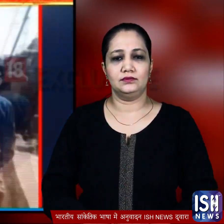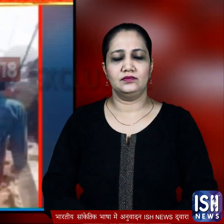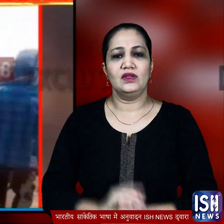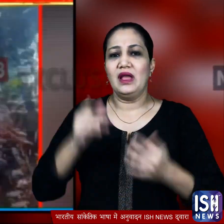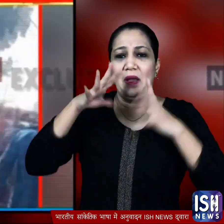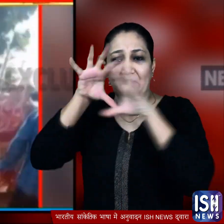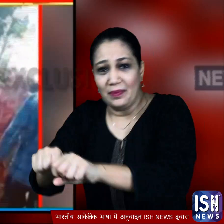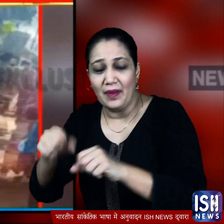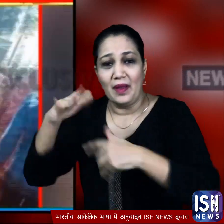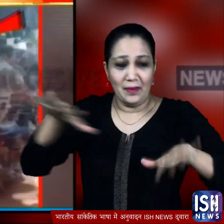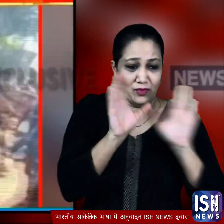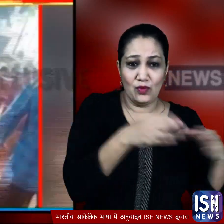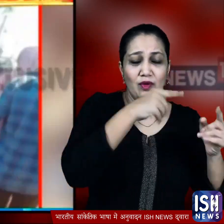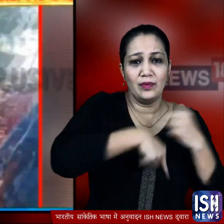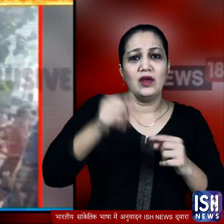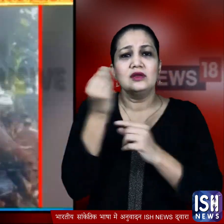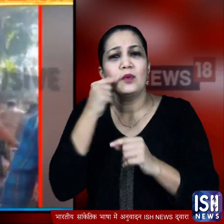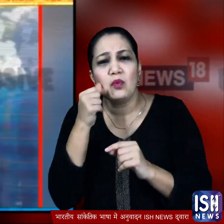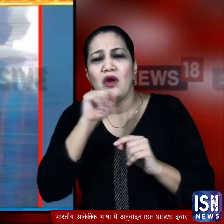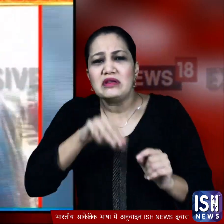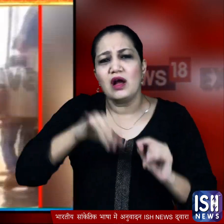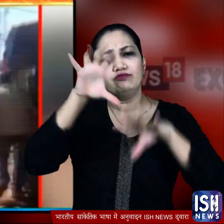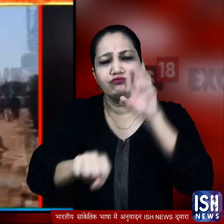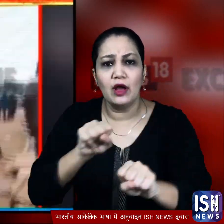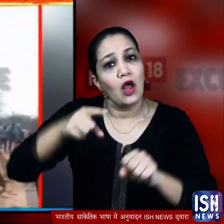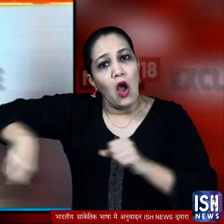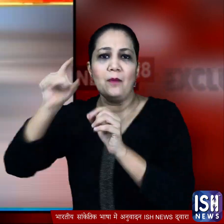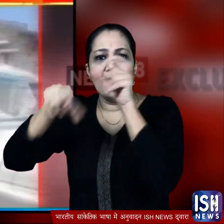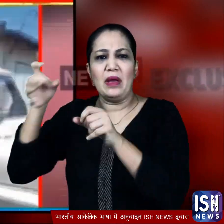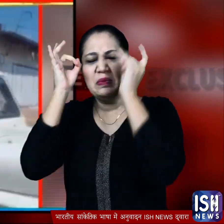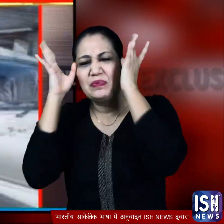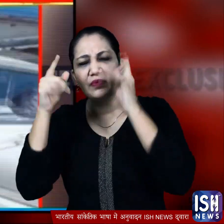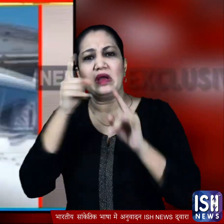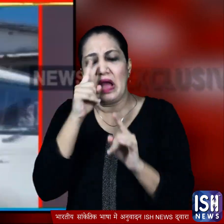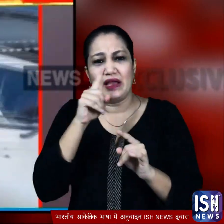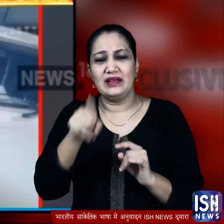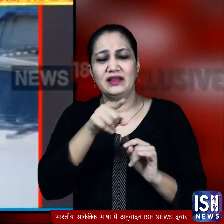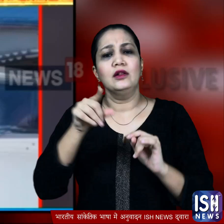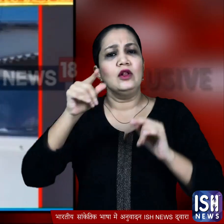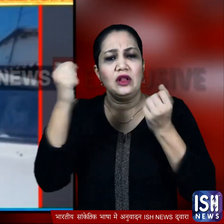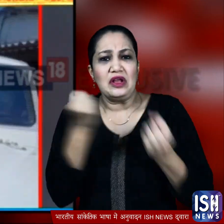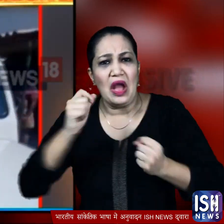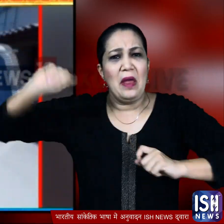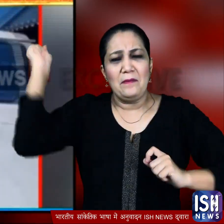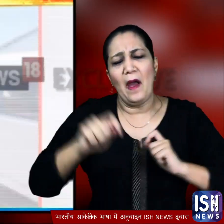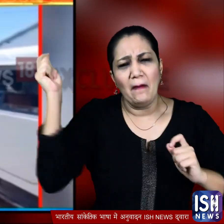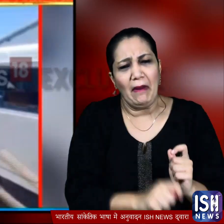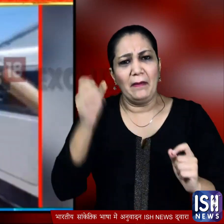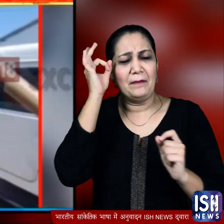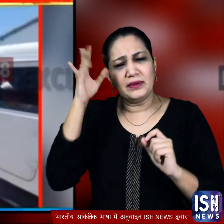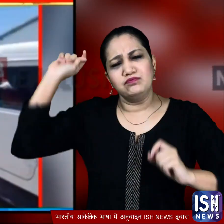इस बीच छापेमारी करने पहुंची टीम ने कुछ लड़कों को पकड़ लिया, जिस पर वो लोग और बौखला गए। एक महिला तो सरकारी गाड़ी पर अपना गुस्सा उतारने